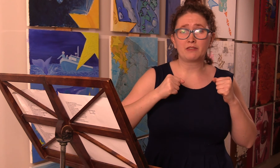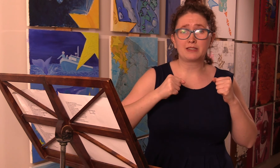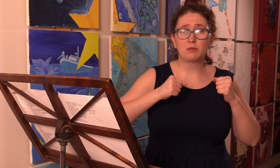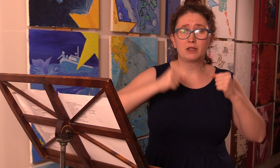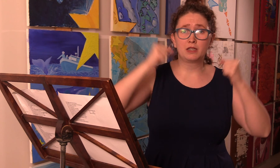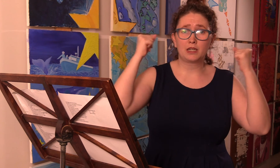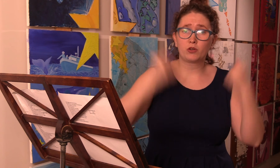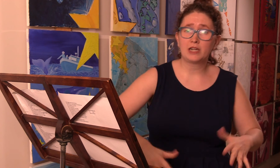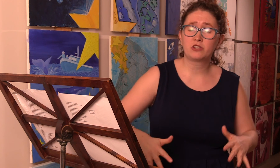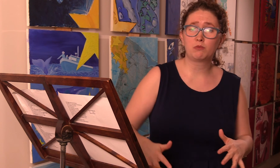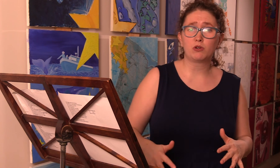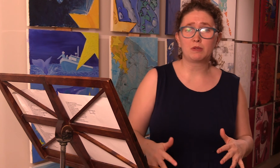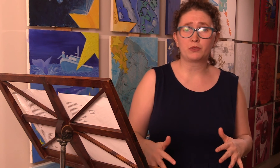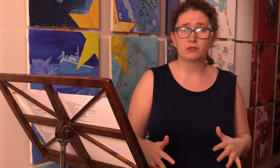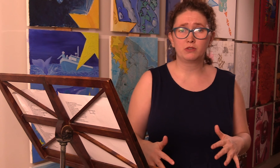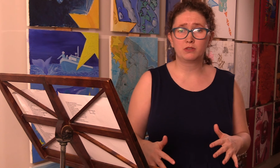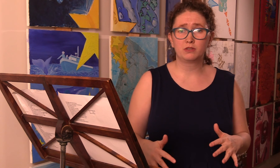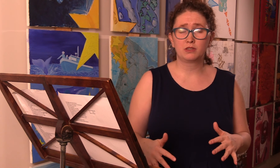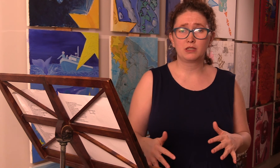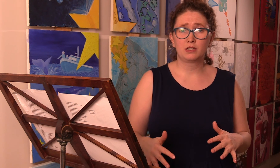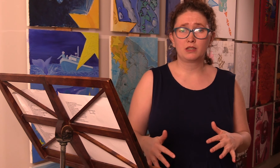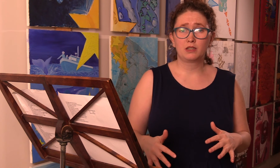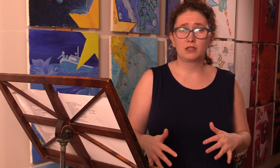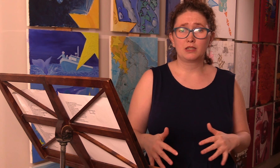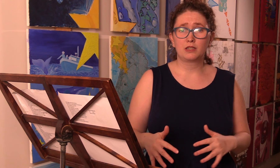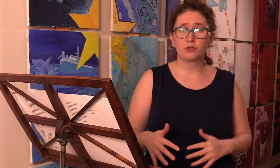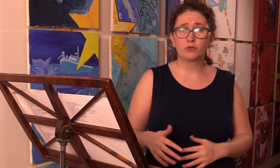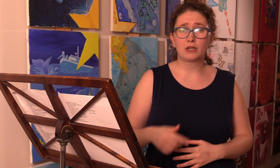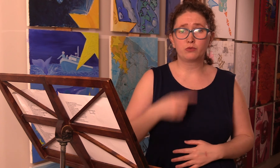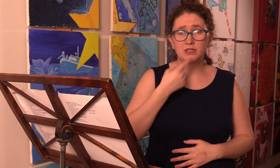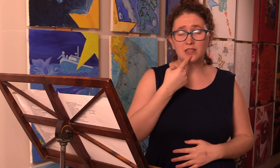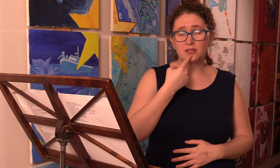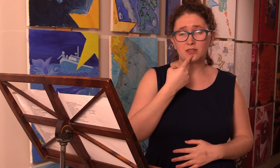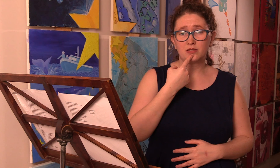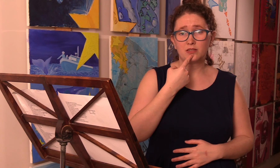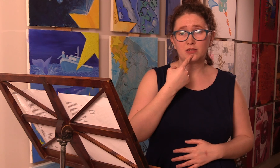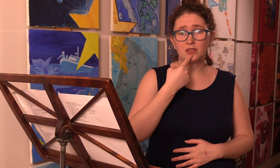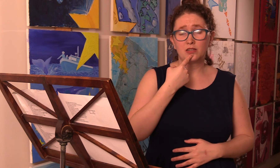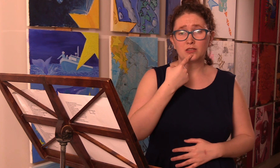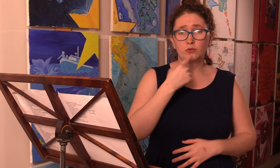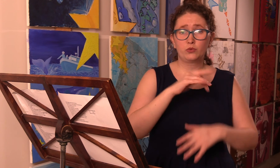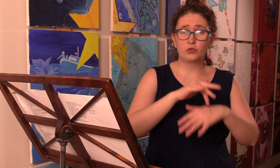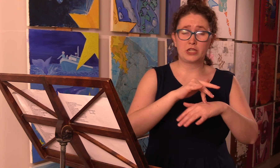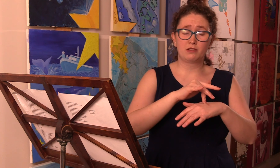avec tes mains, et relâche tes mots en même temps. Et quand tu auras tout dit, tout touché,